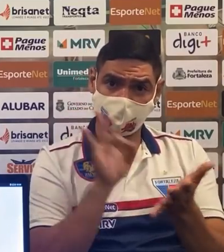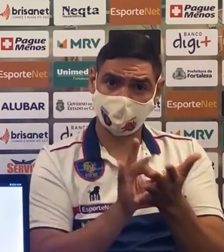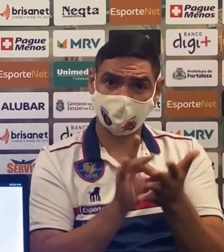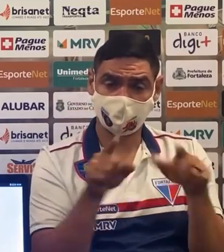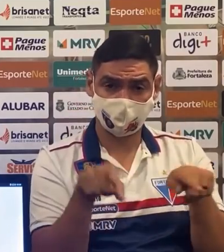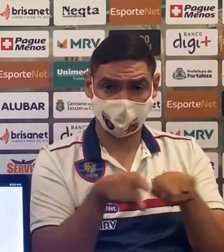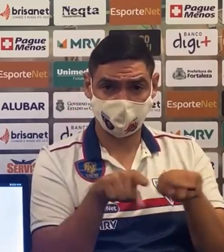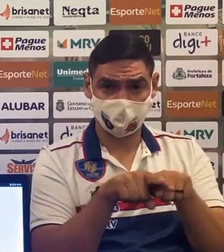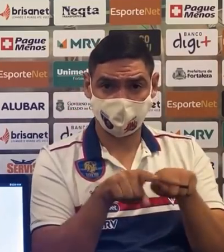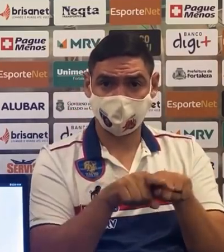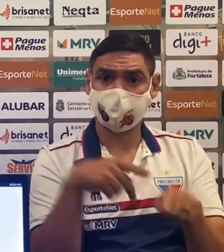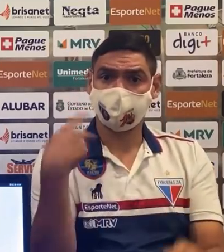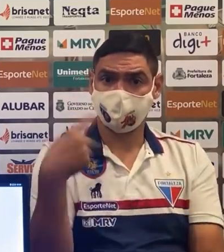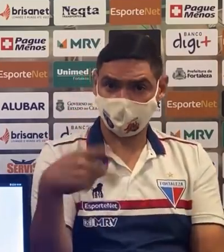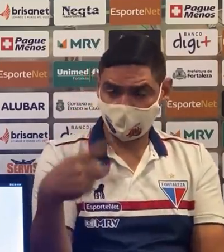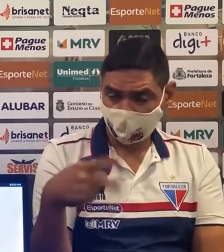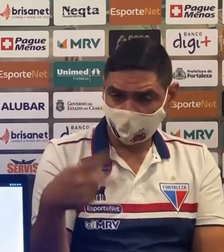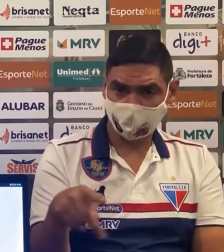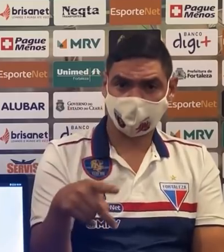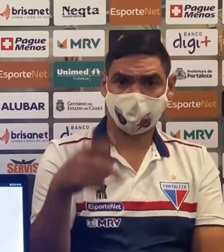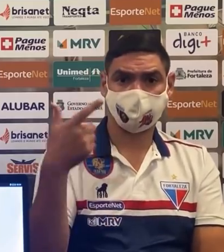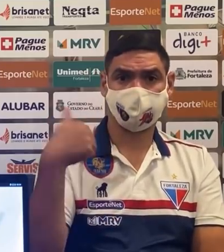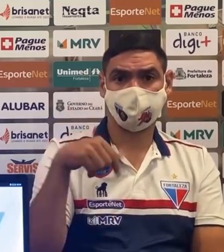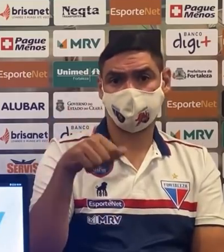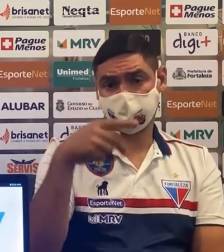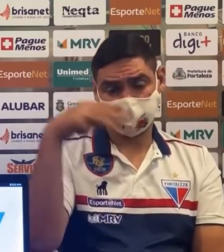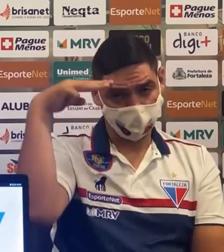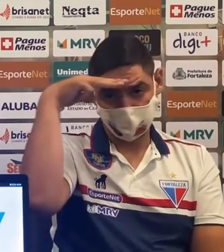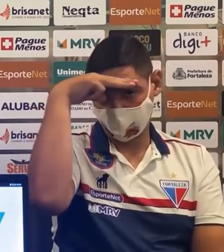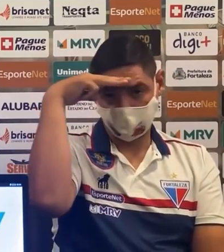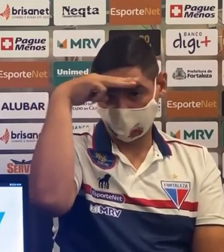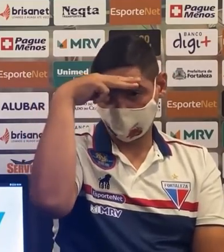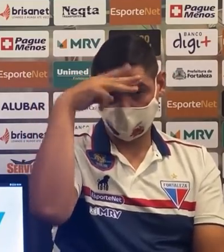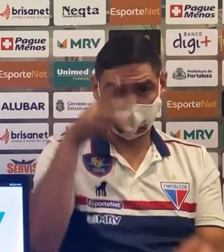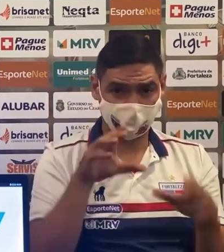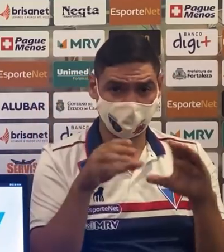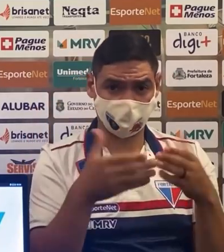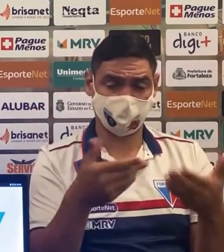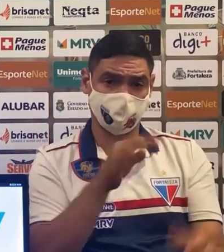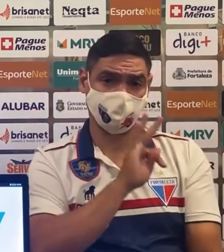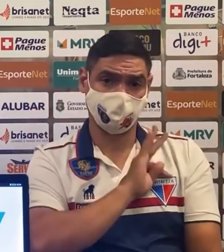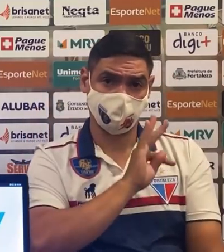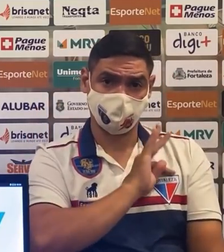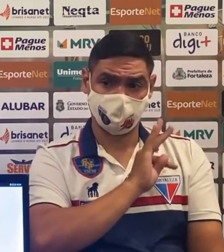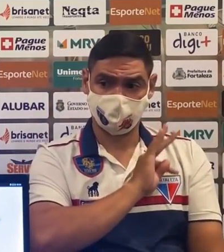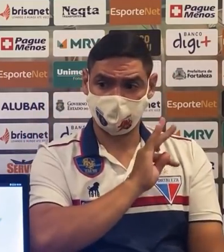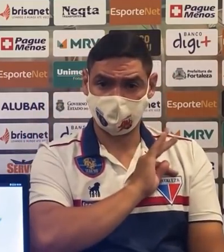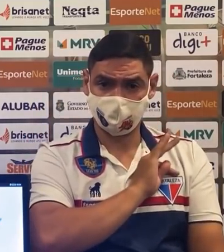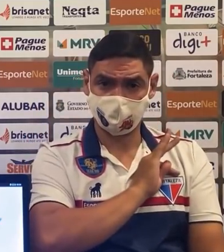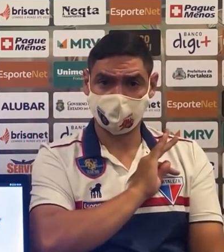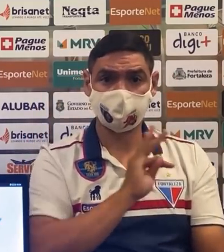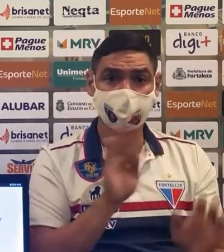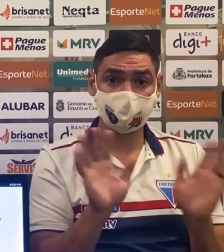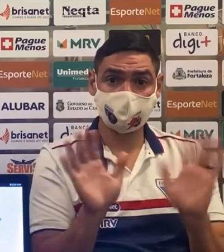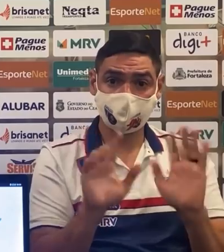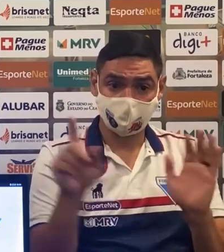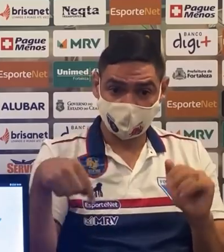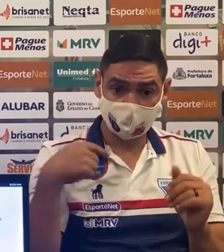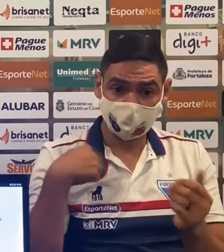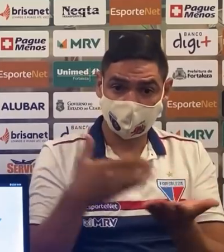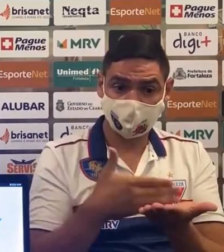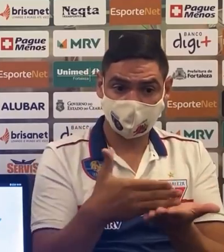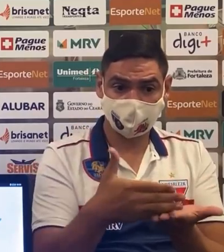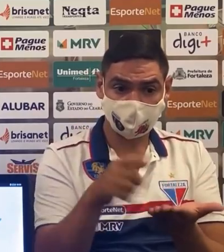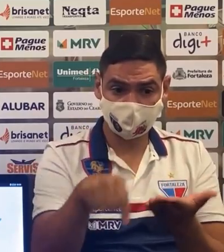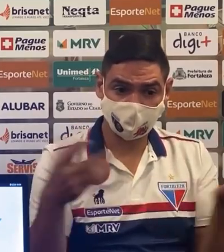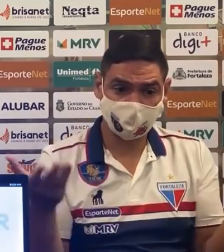que é feito pelo presidente, pela diretoria e pela comissão técnica também. Eu não sou um treinador que estou começando agora a